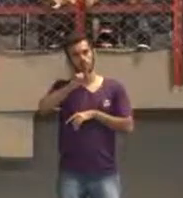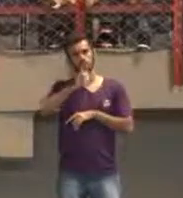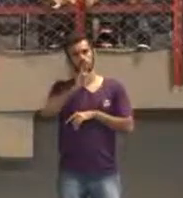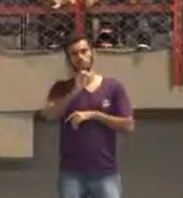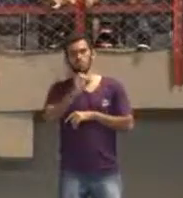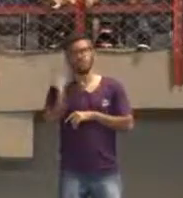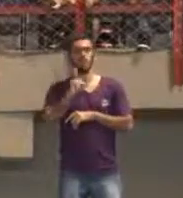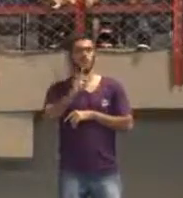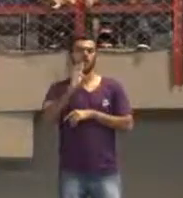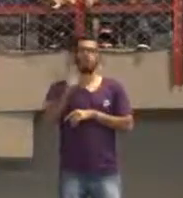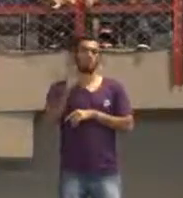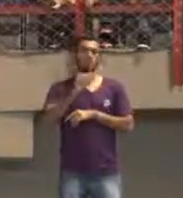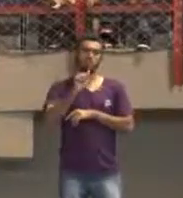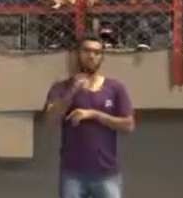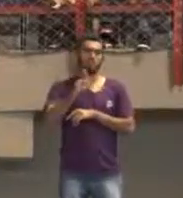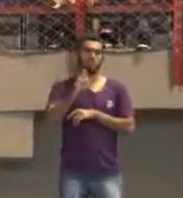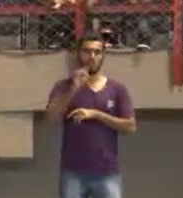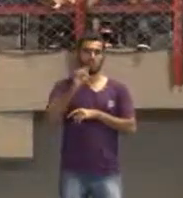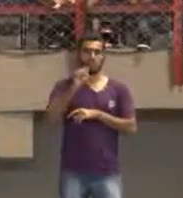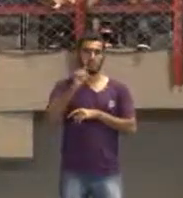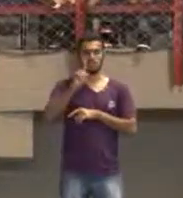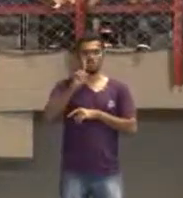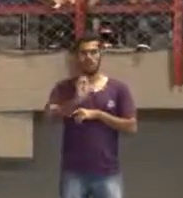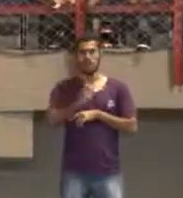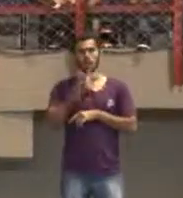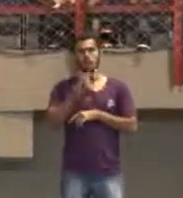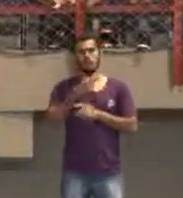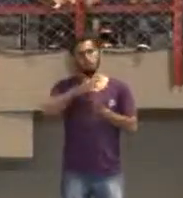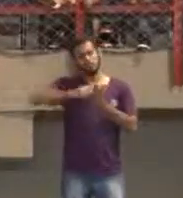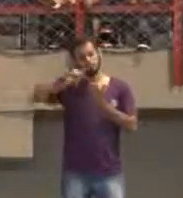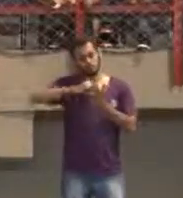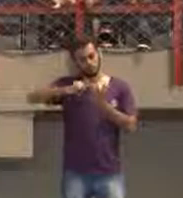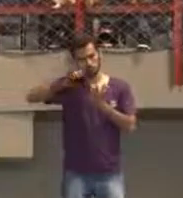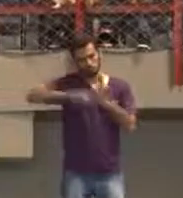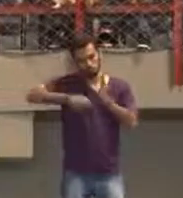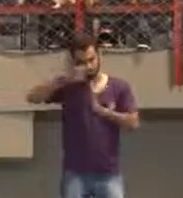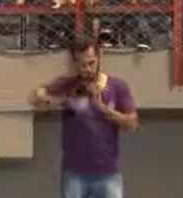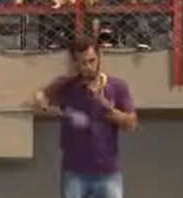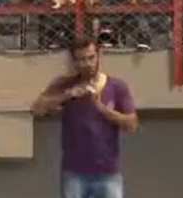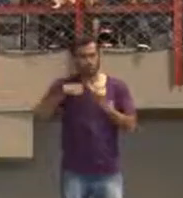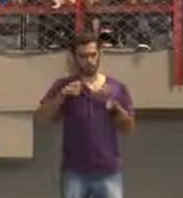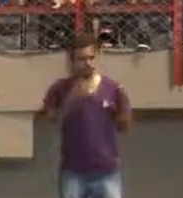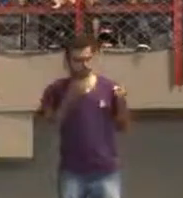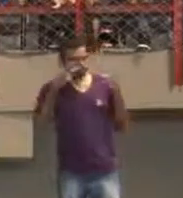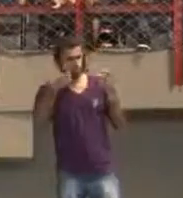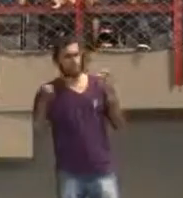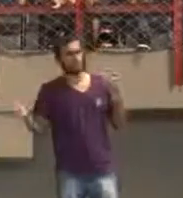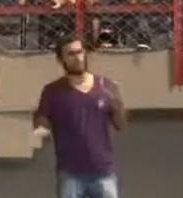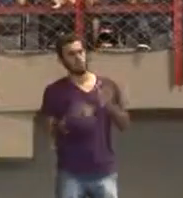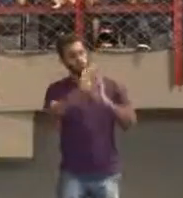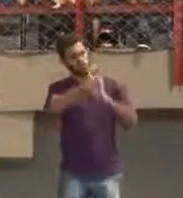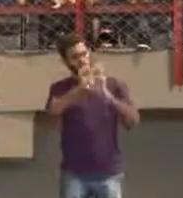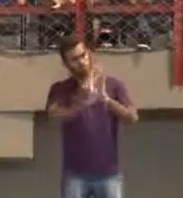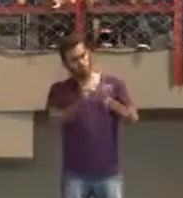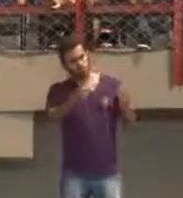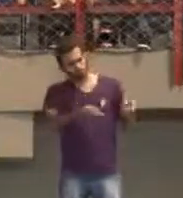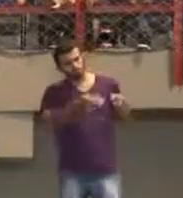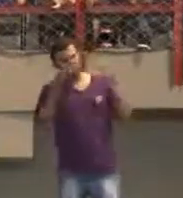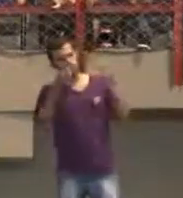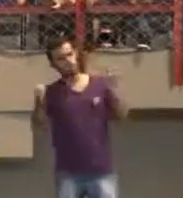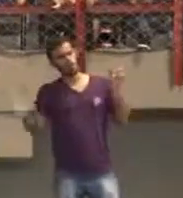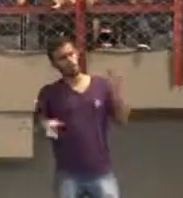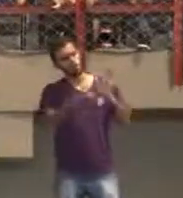esses autores, eles vão observar o novo século. E eles vão ver que nesse novo século,